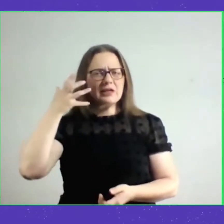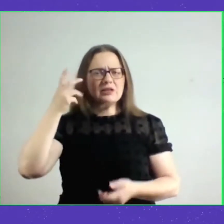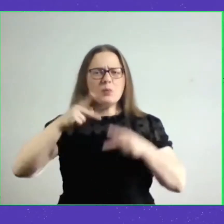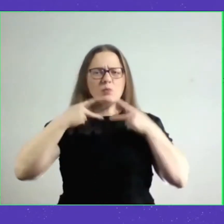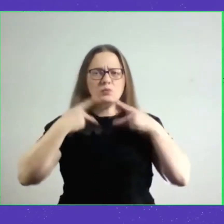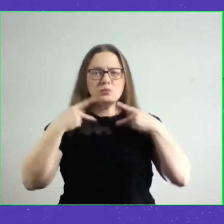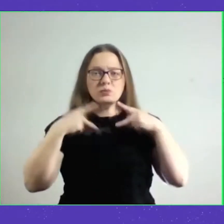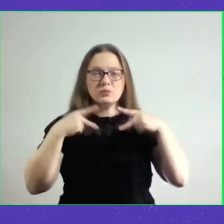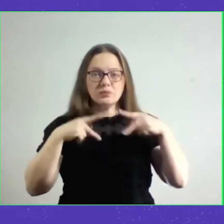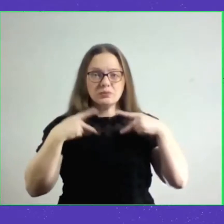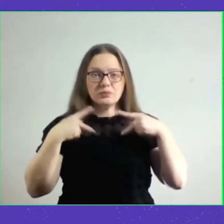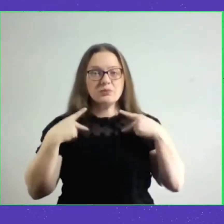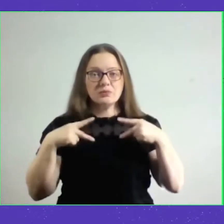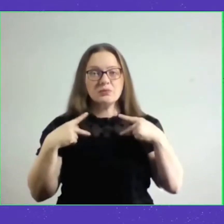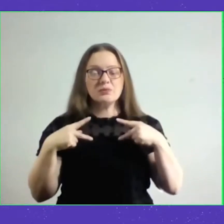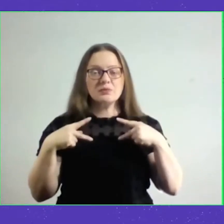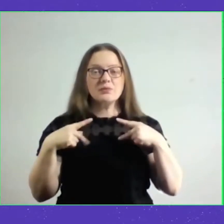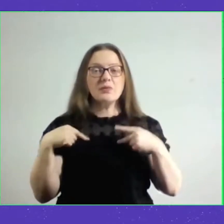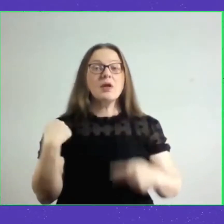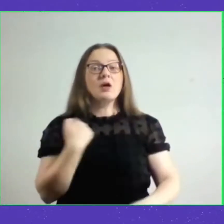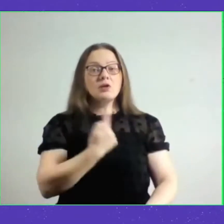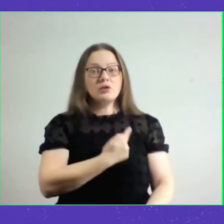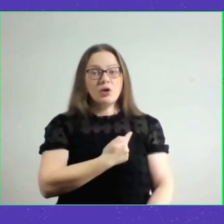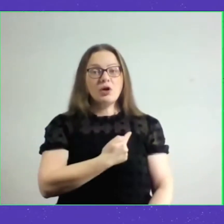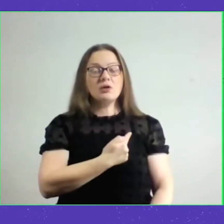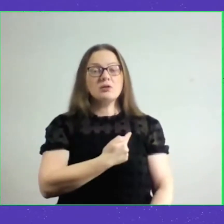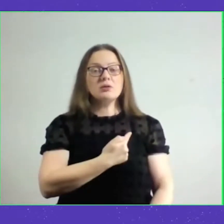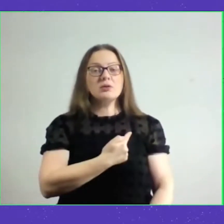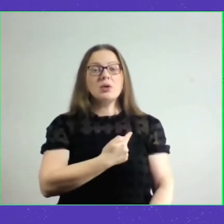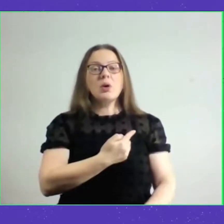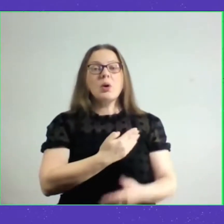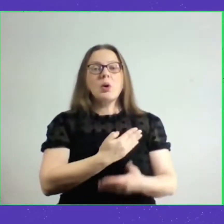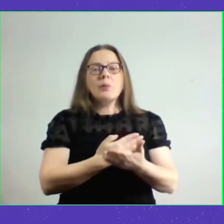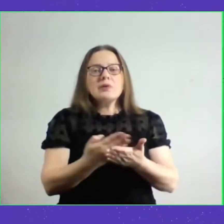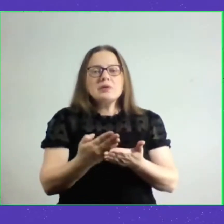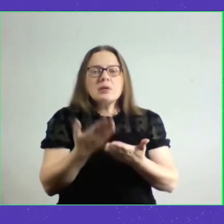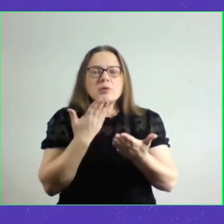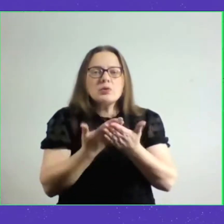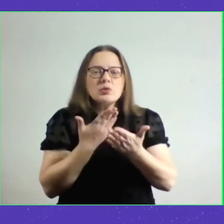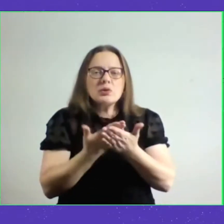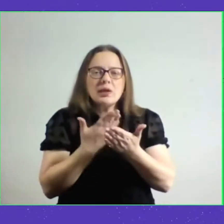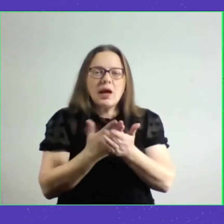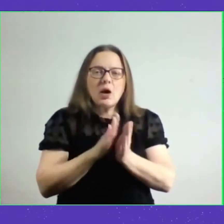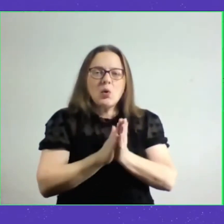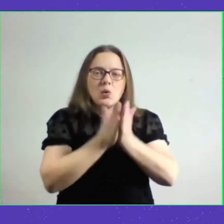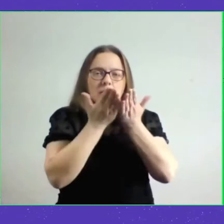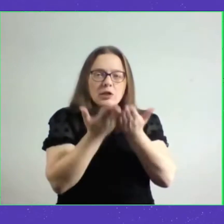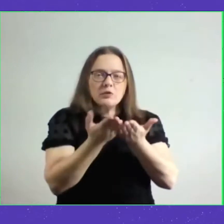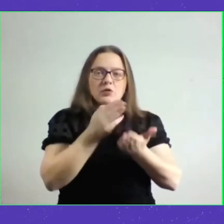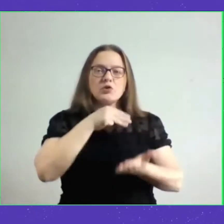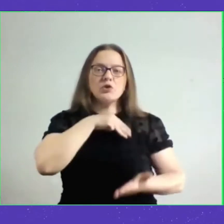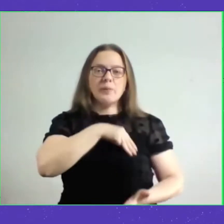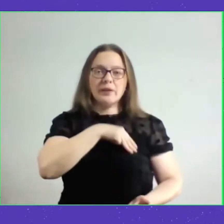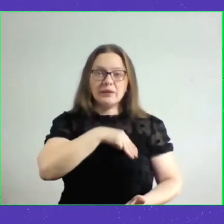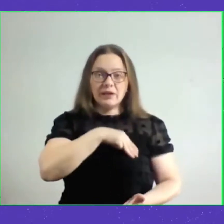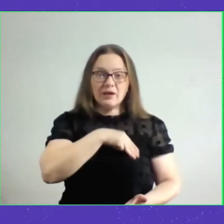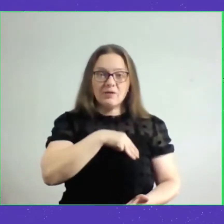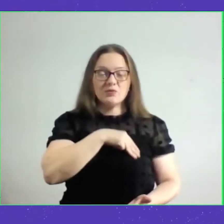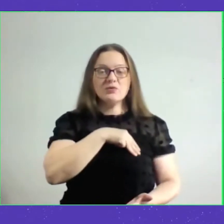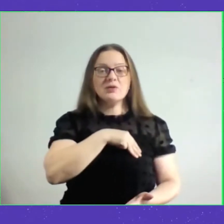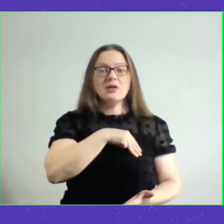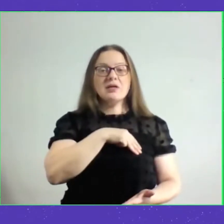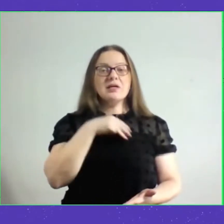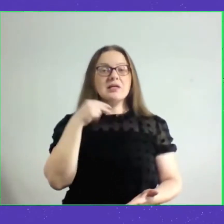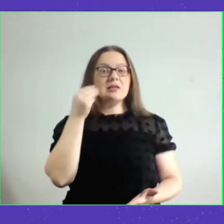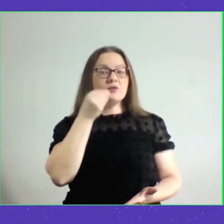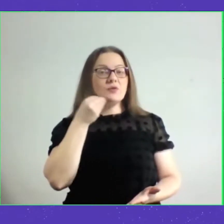servos, nós entramos no Evangelho de Mateus e nós desfrutamos muito do tema: e